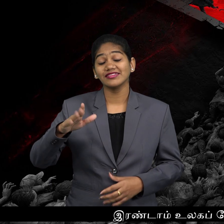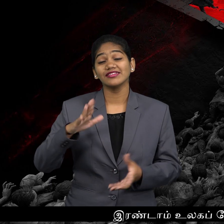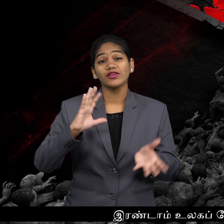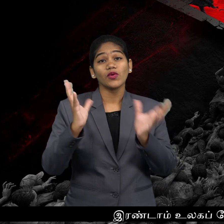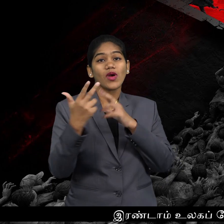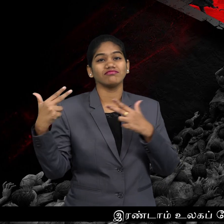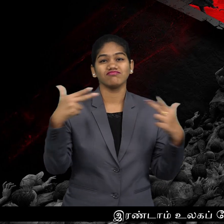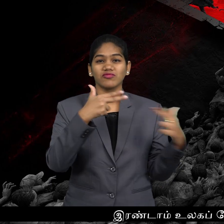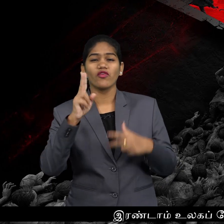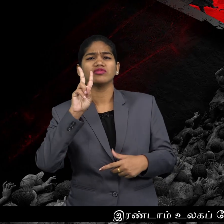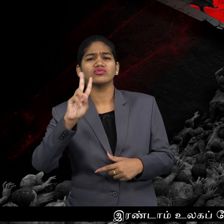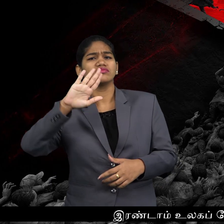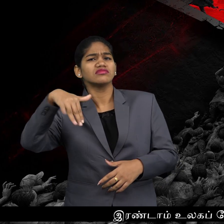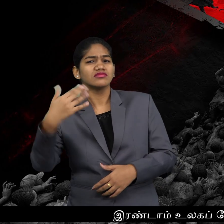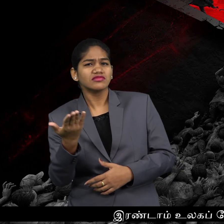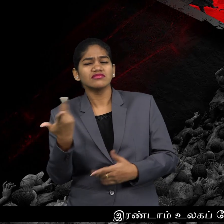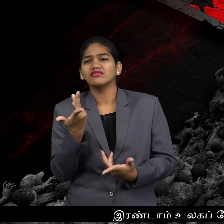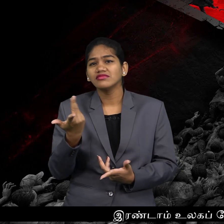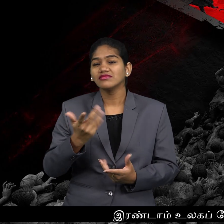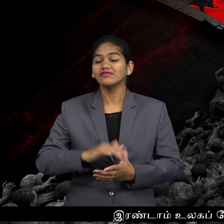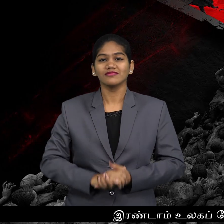இரண்டாம் உலகப் போரின் பின்விளைவுகள்.